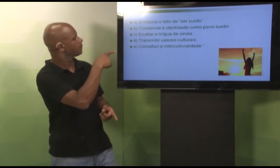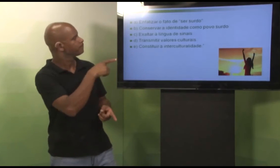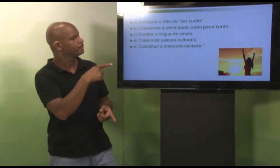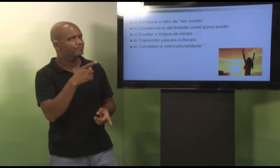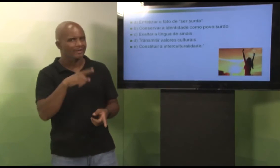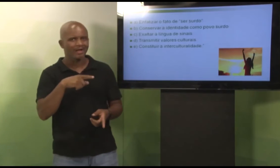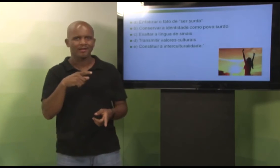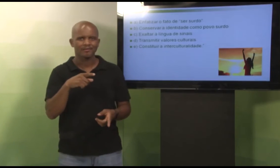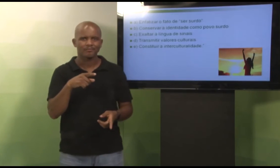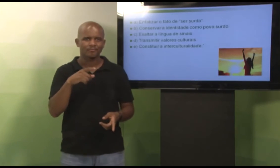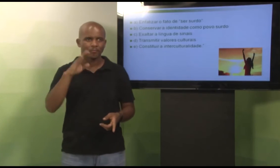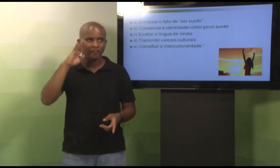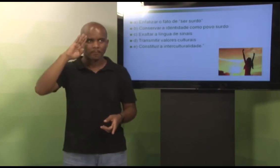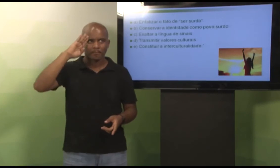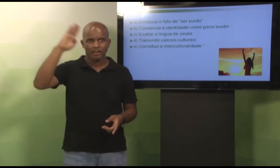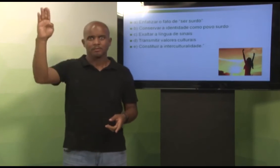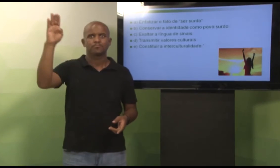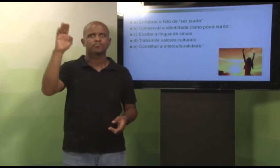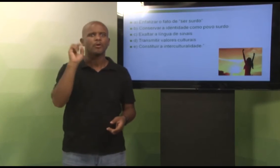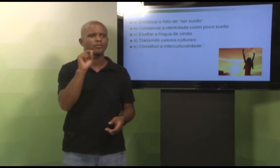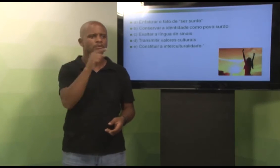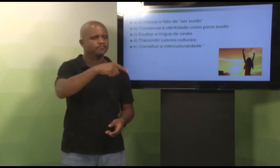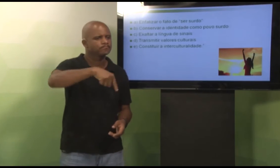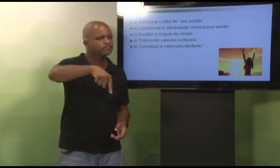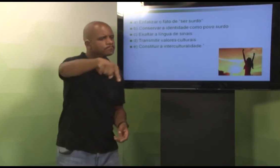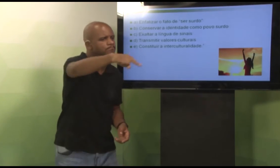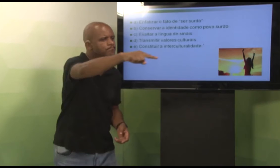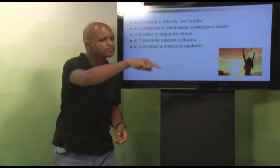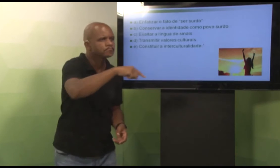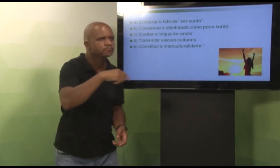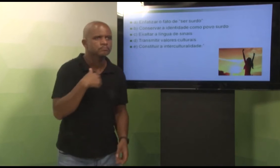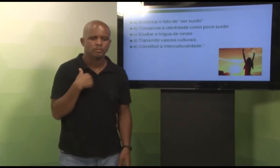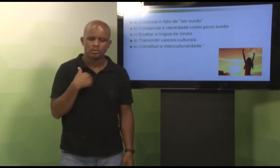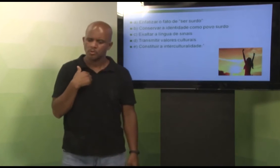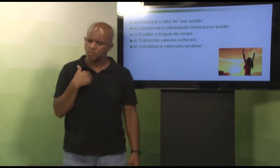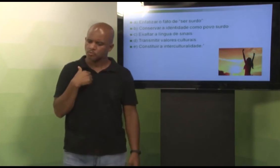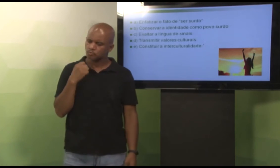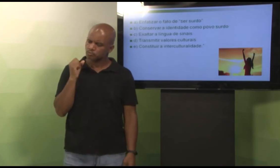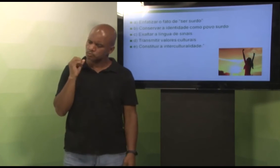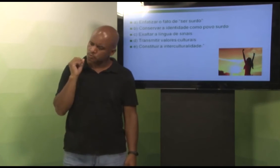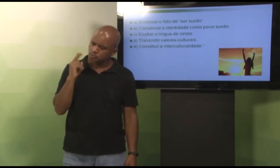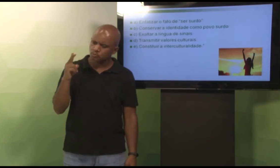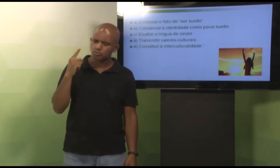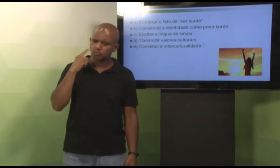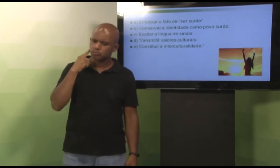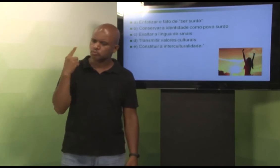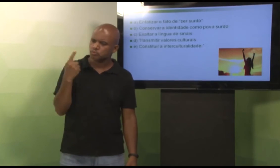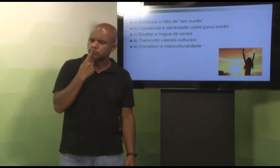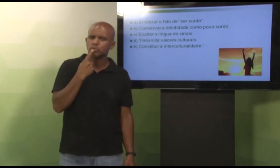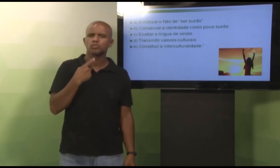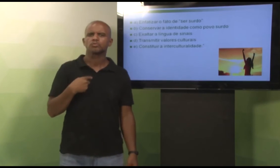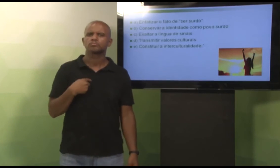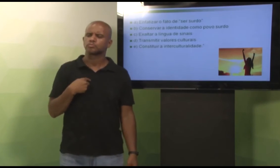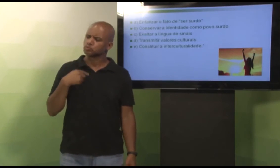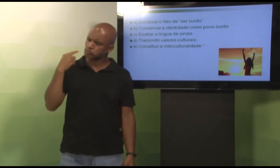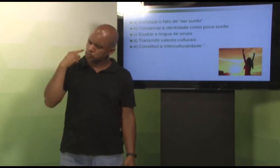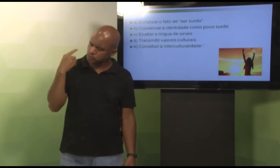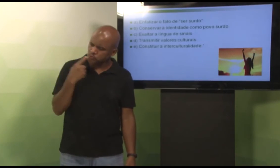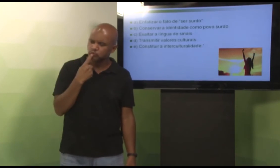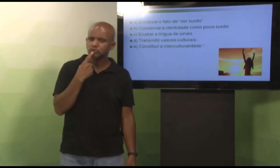Vejam, o principal é que esses alunos percebam: eu sou surdo, se vejam como